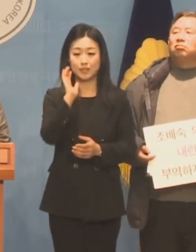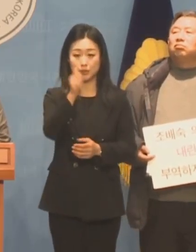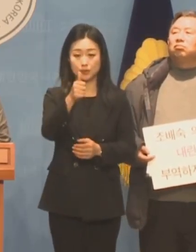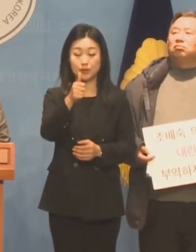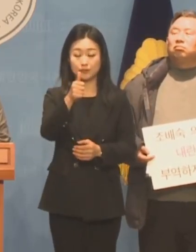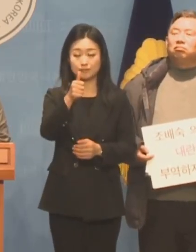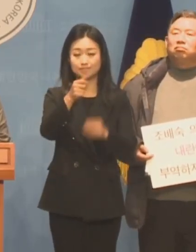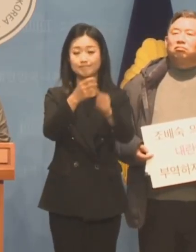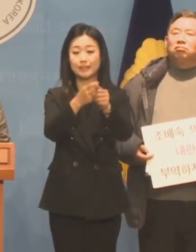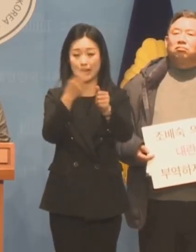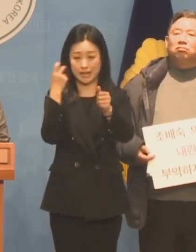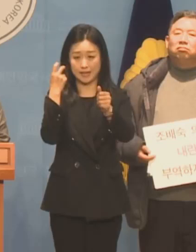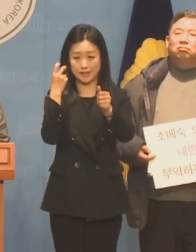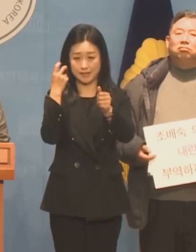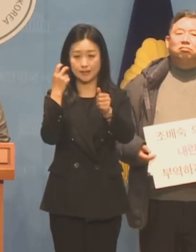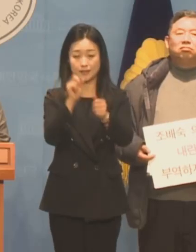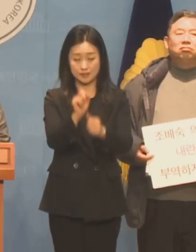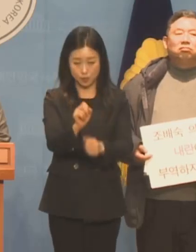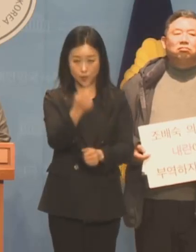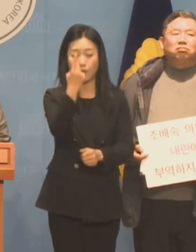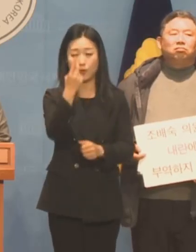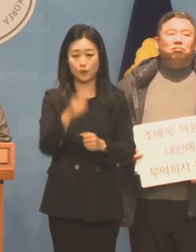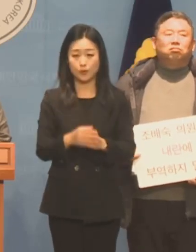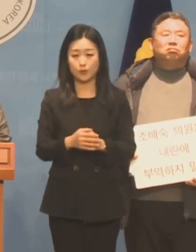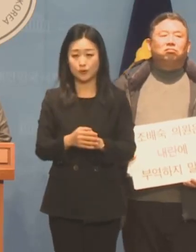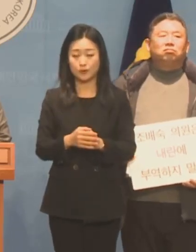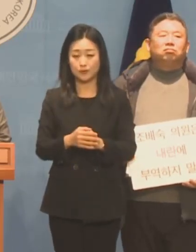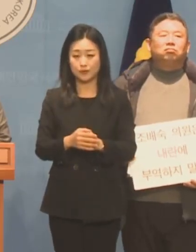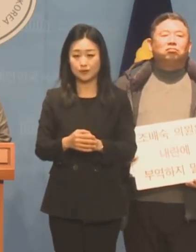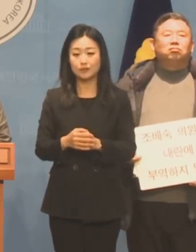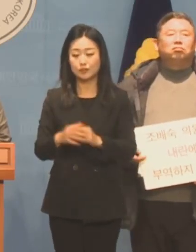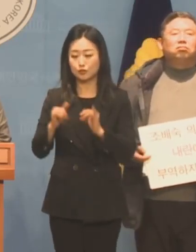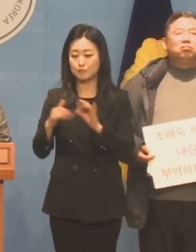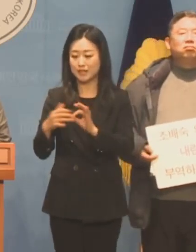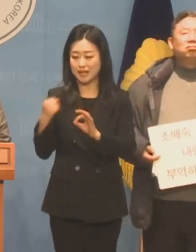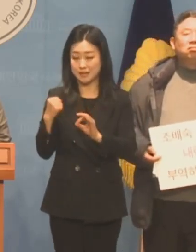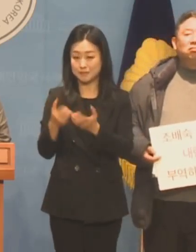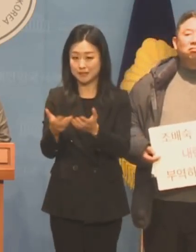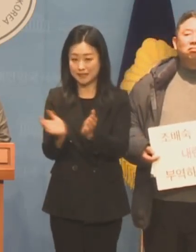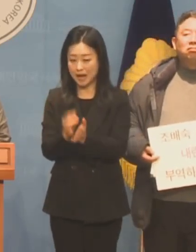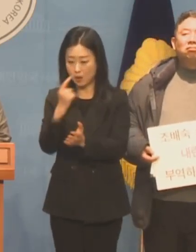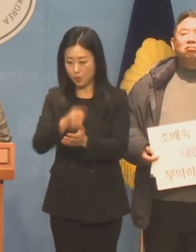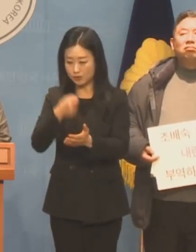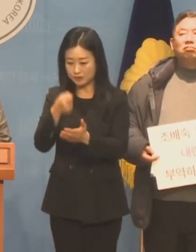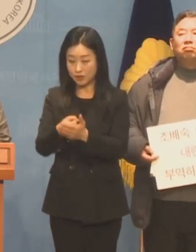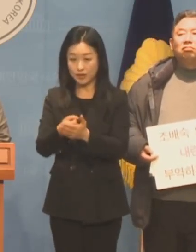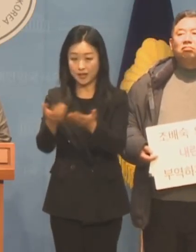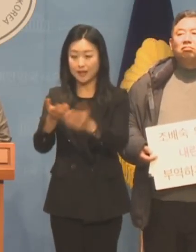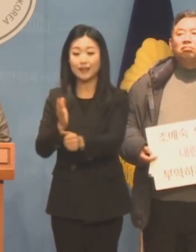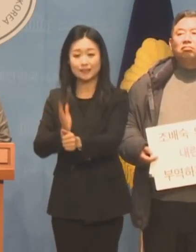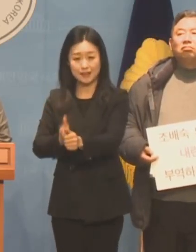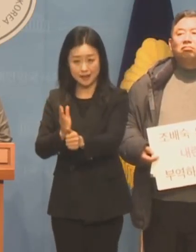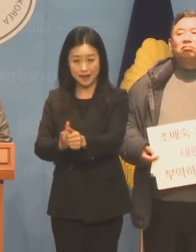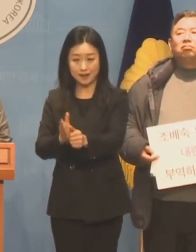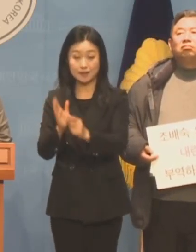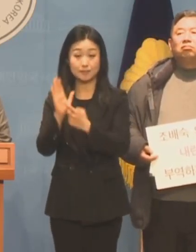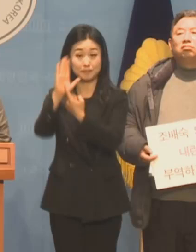탄핵이다. 국민의힘의 당론으로 탄핵으로 당론을 정해야 한다라는 것을 촉구하는 기자회견이